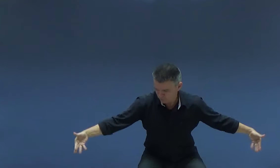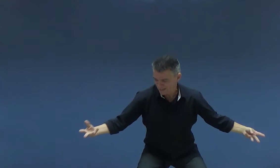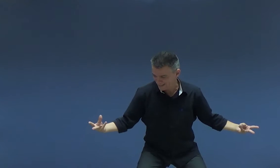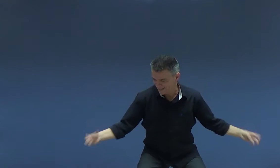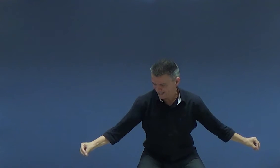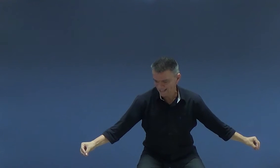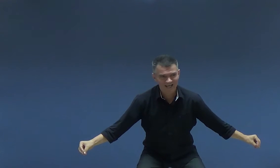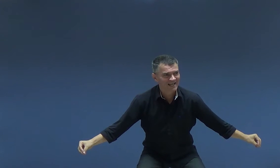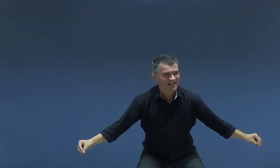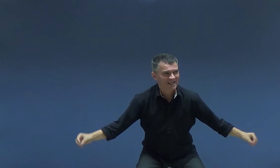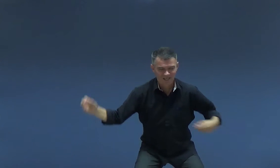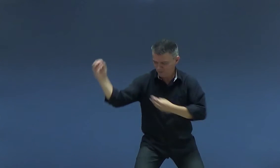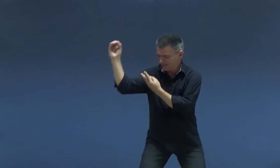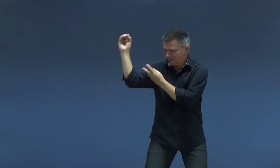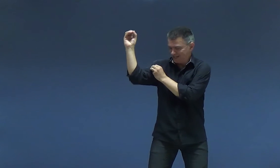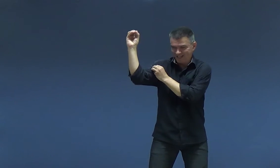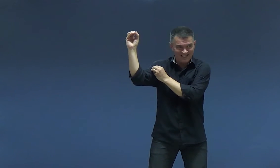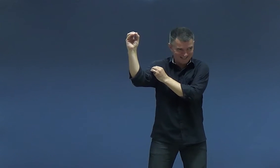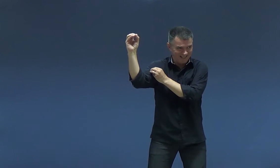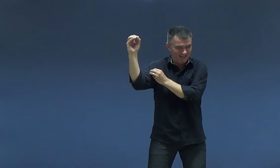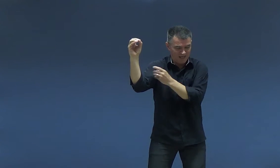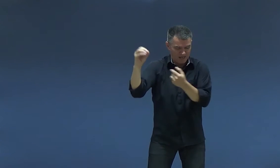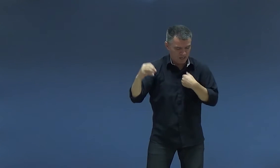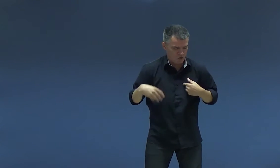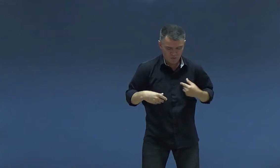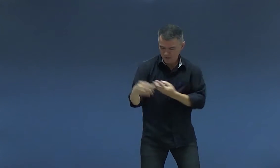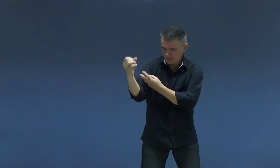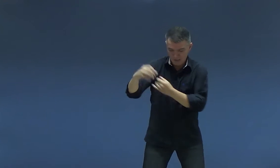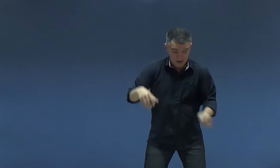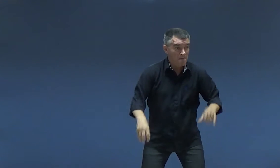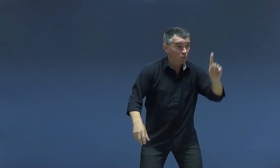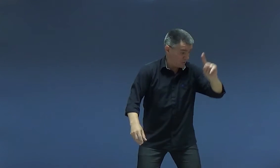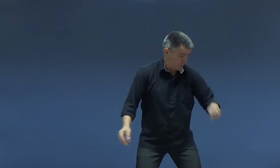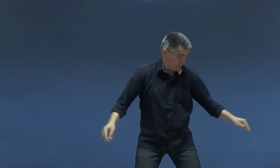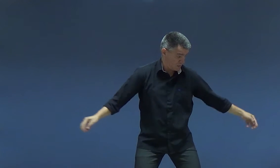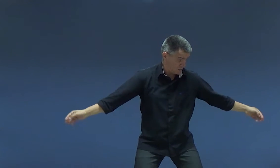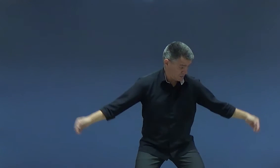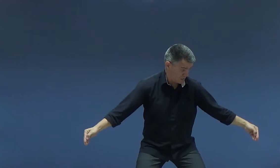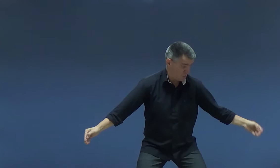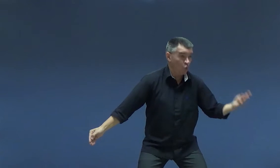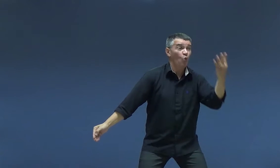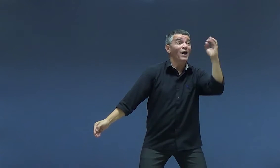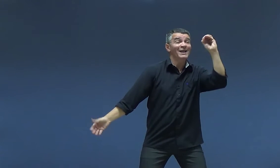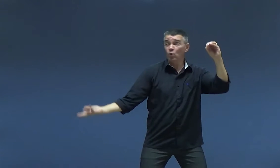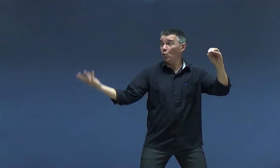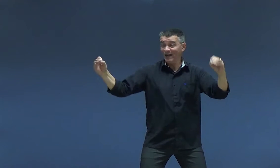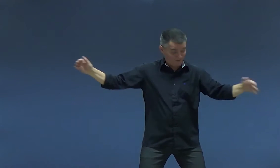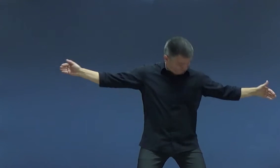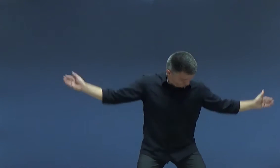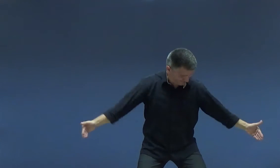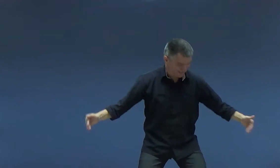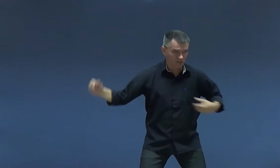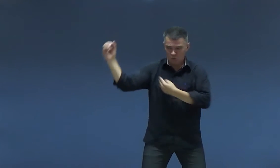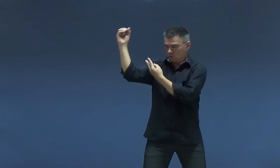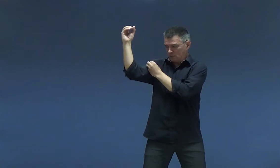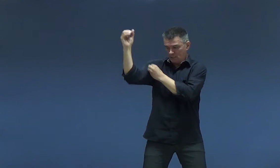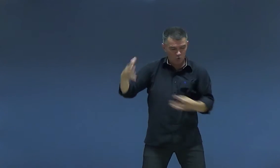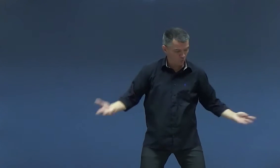Aí ele põe lá, põe os 30, né? É, eu vou pegar. Vou pôr 40.